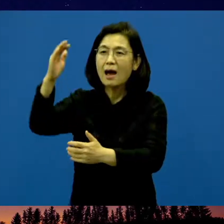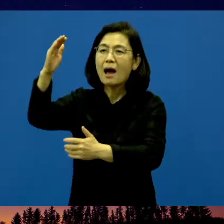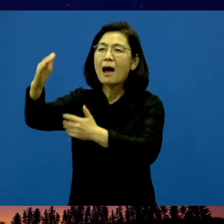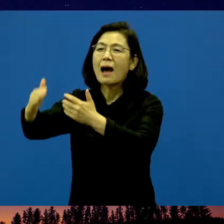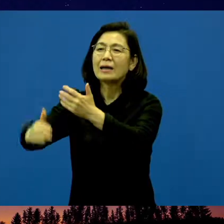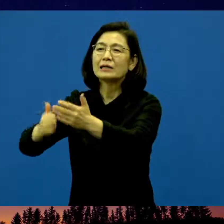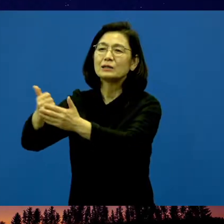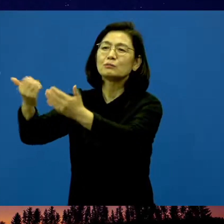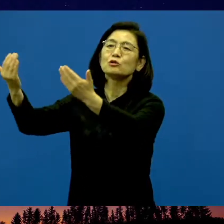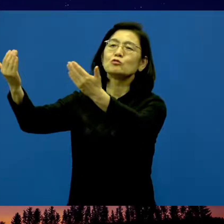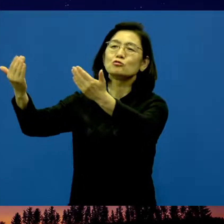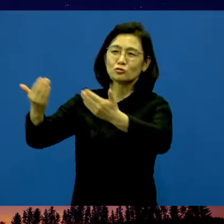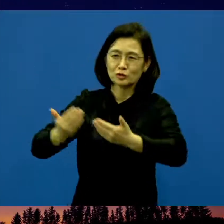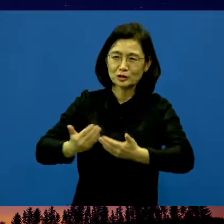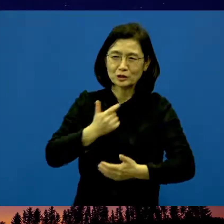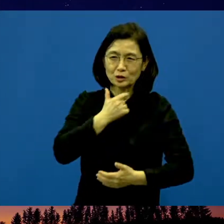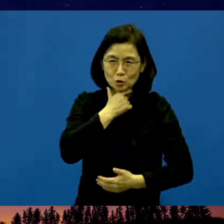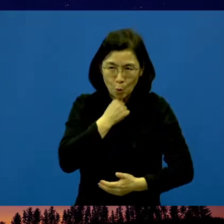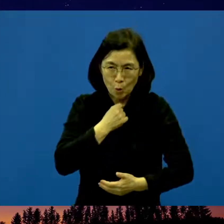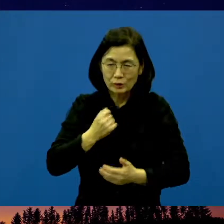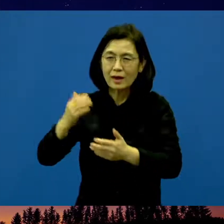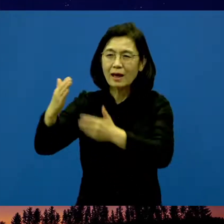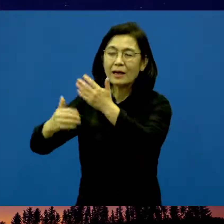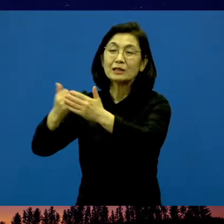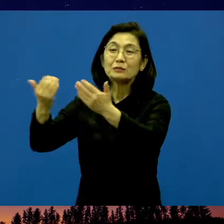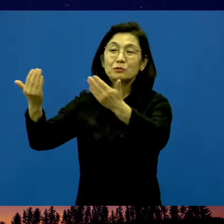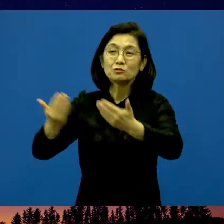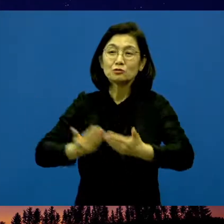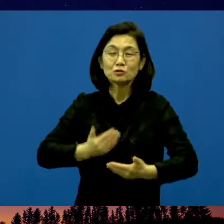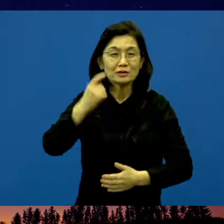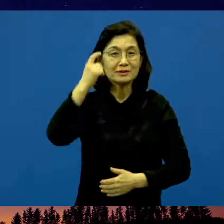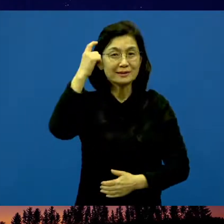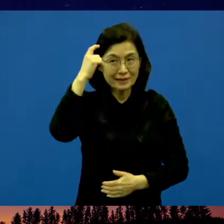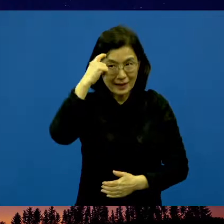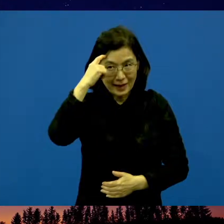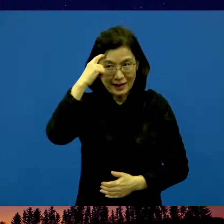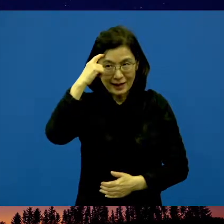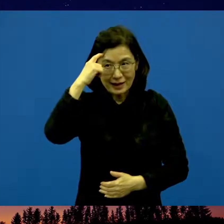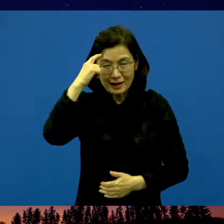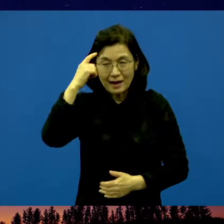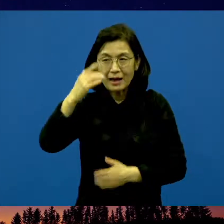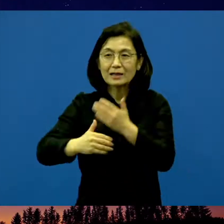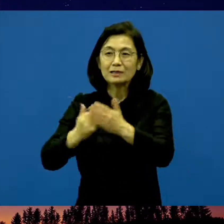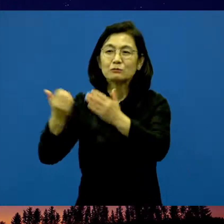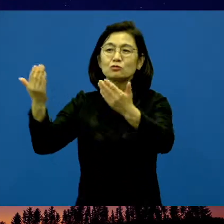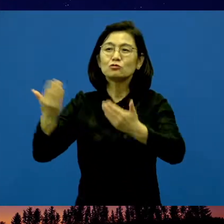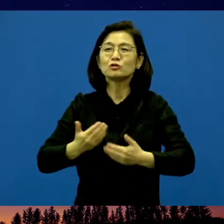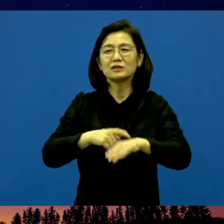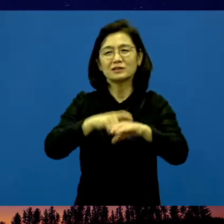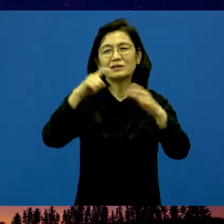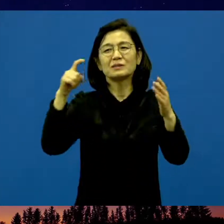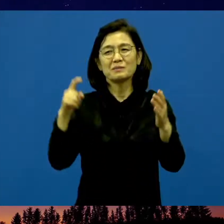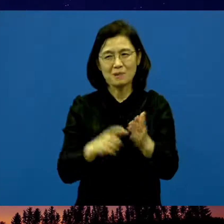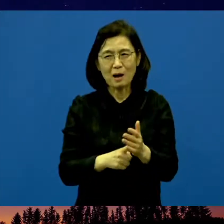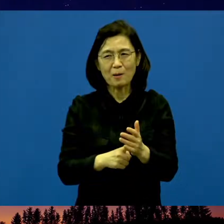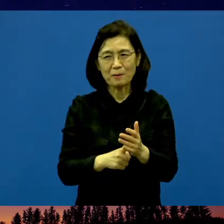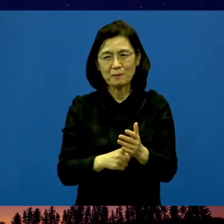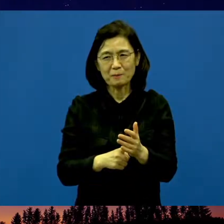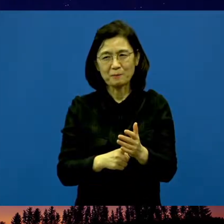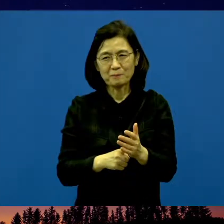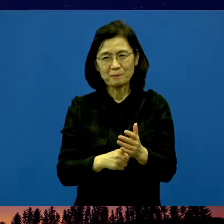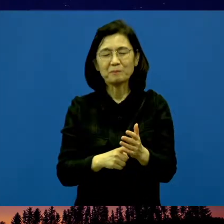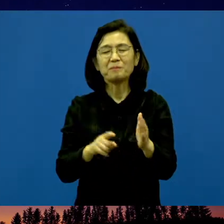넣어주신 소원이라는 것입니다. 그래서 내가 하고 싶어져. 그때는 그런 소원이 하나님이 나에게 부어주셨을